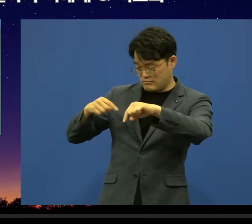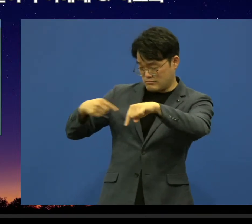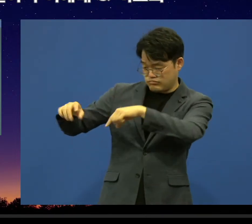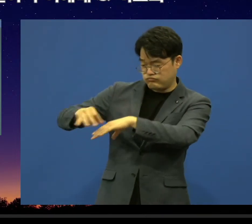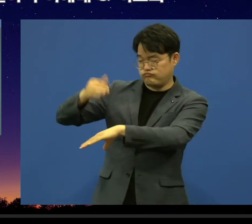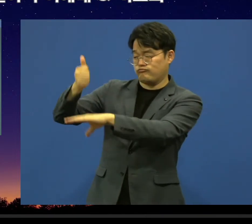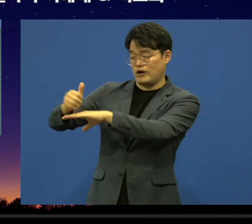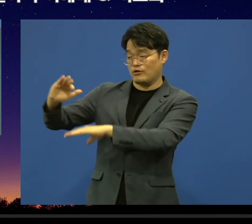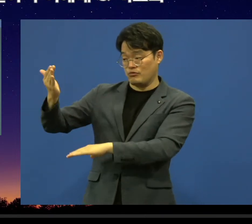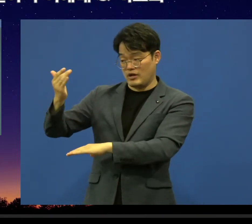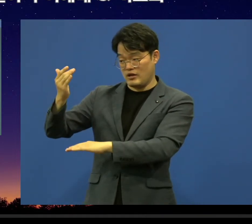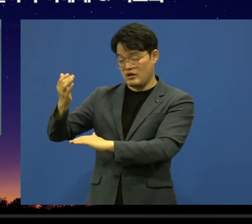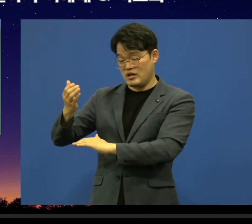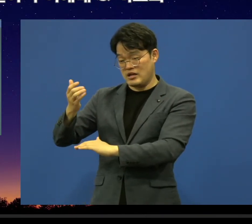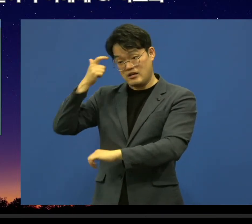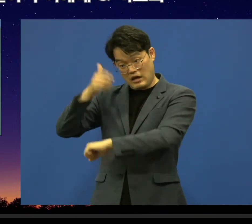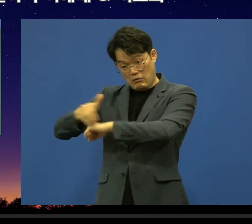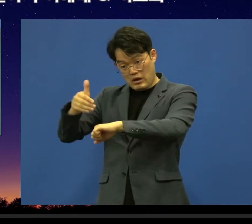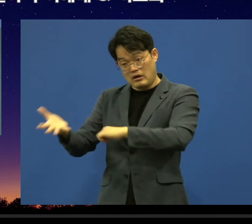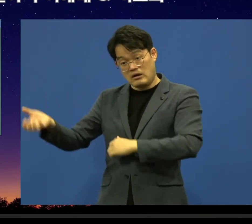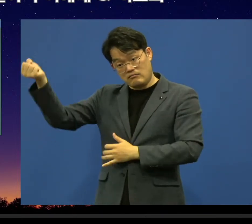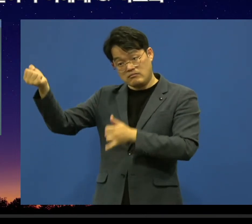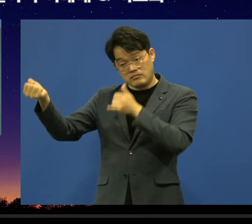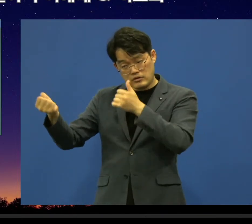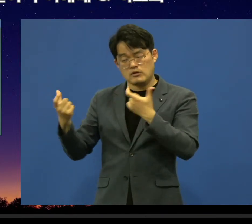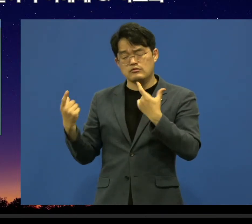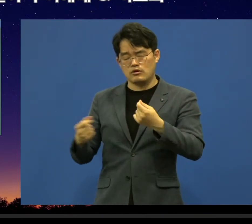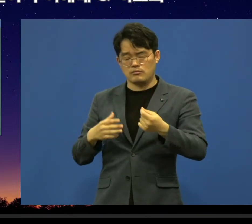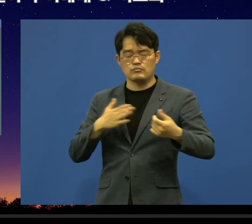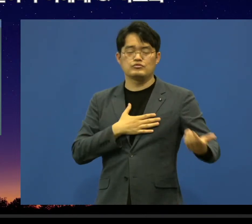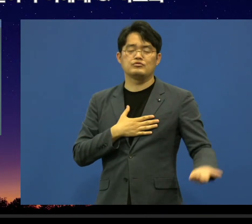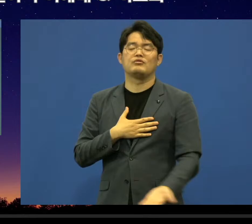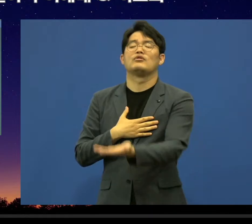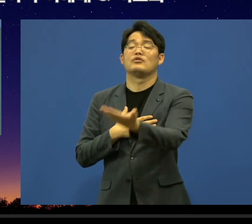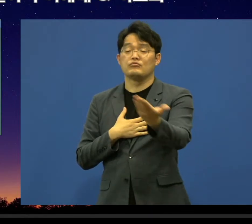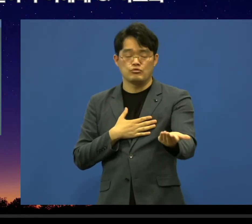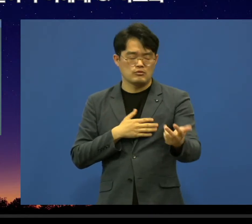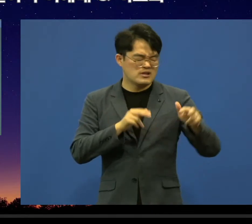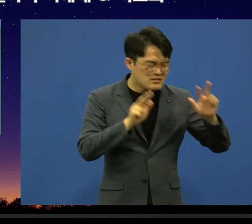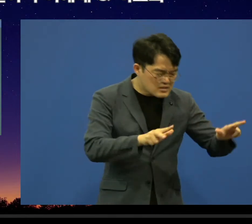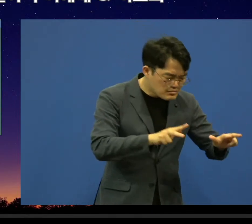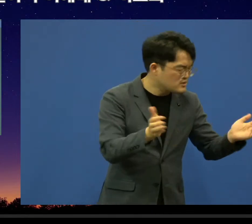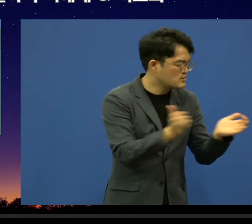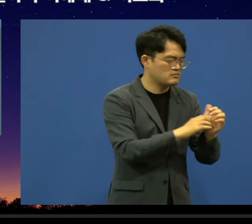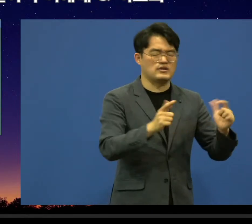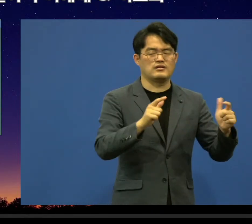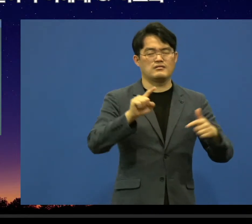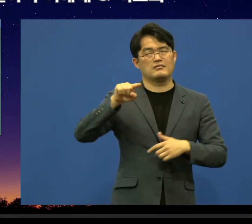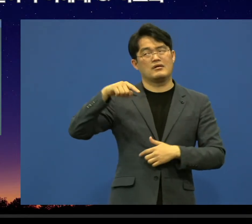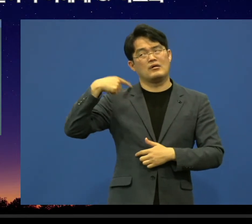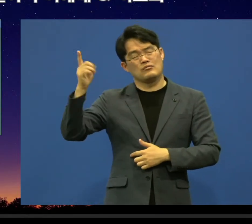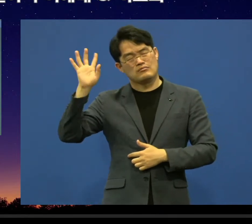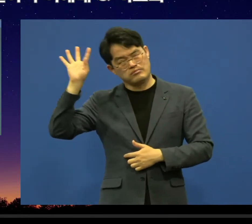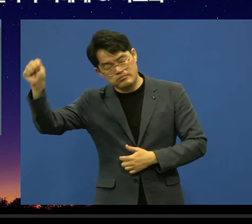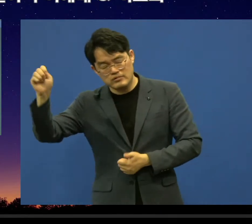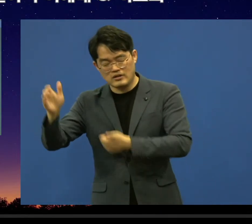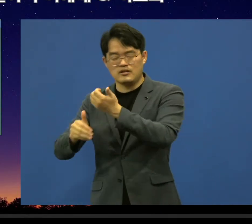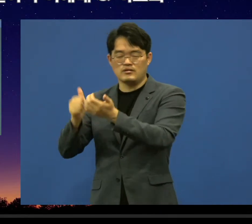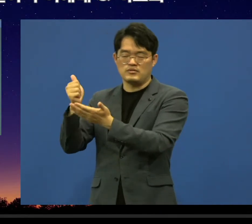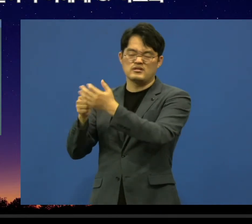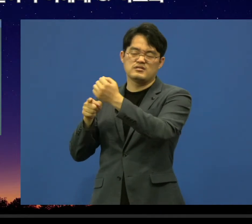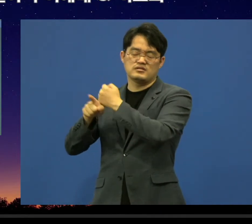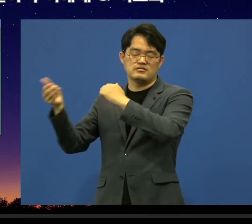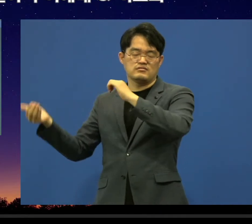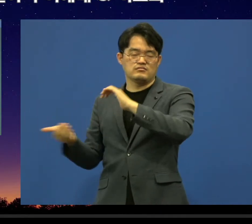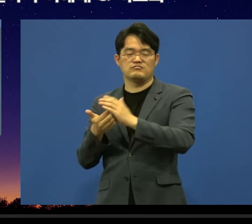않으셨다는 것입니다. 하나님은 언제나 다음 스텝을 예비하시고 이끌어 가시는 하나님 아버지십니다. 오늘